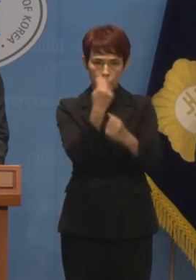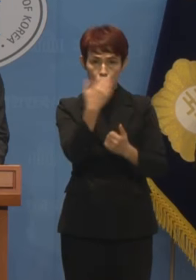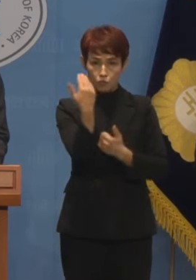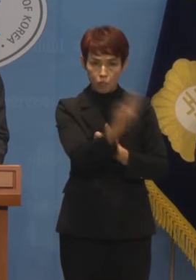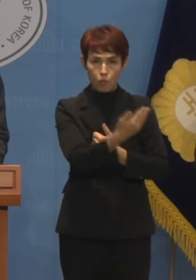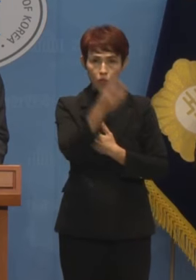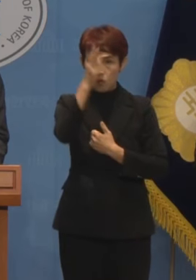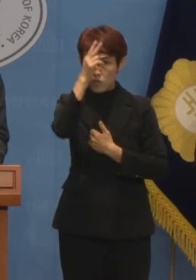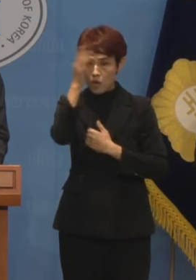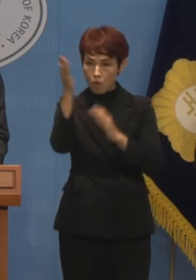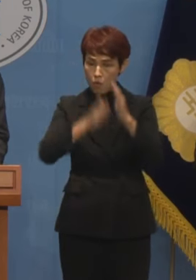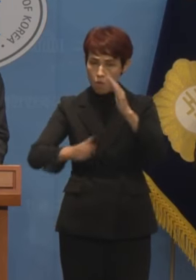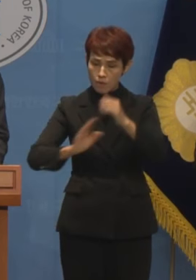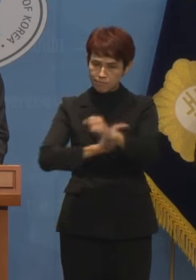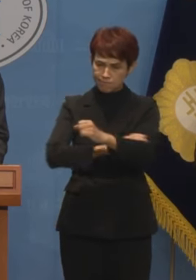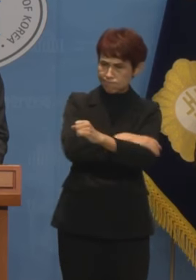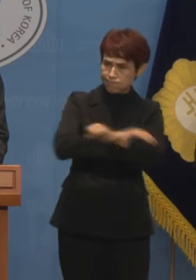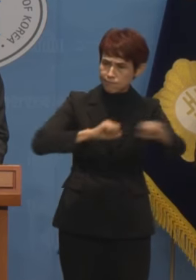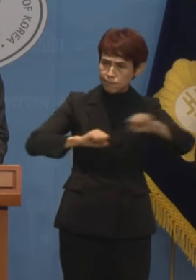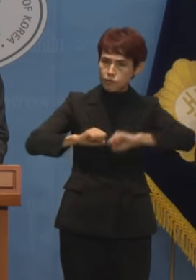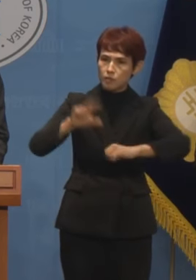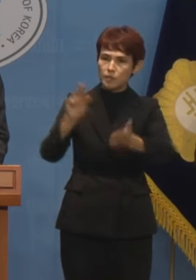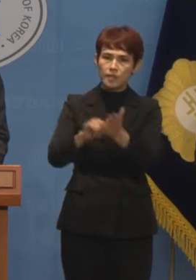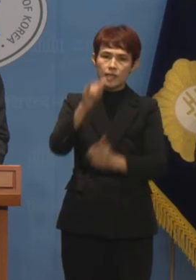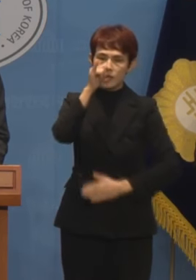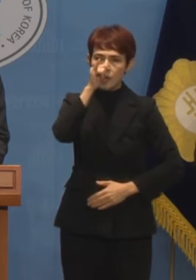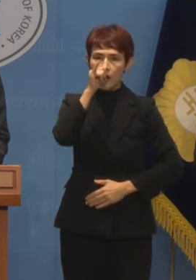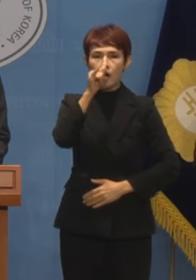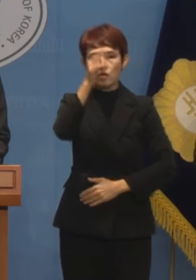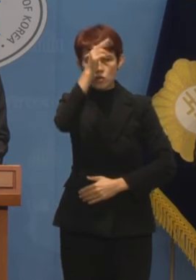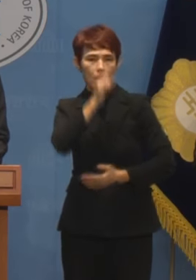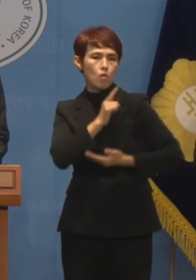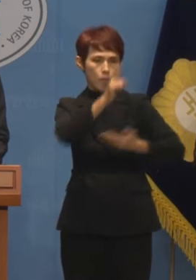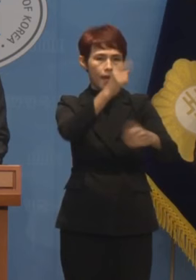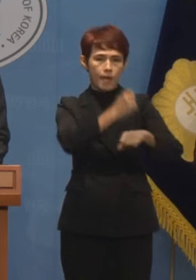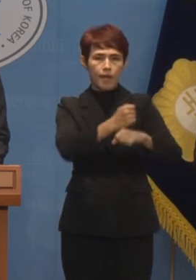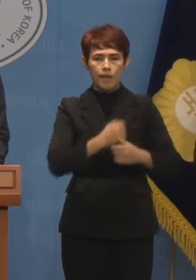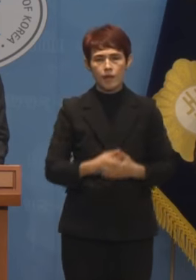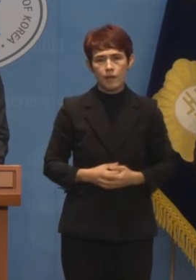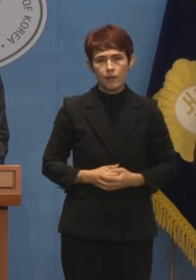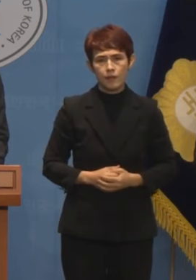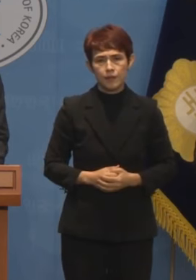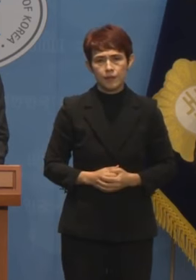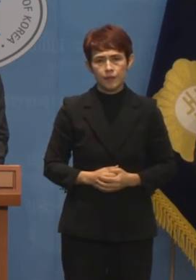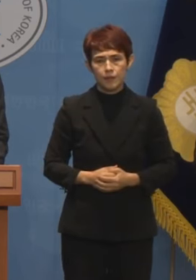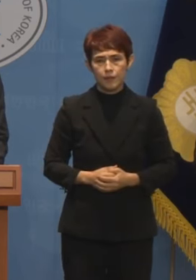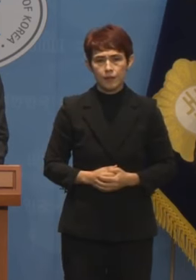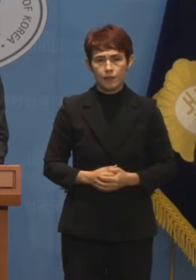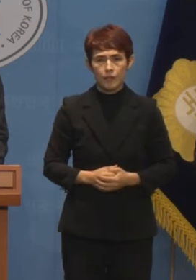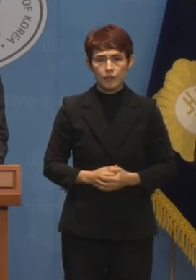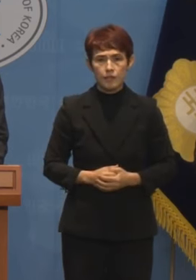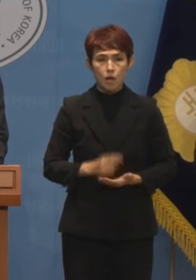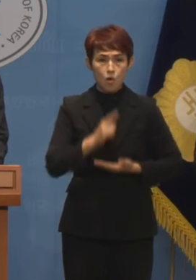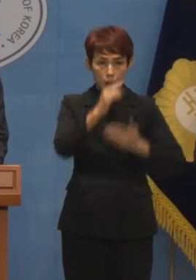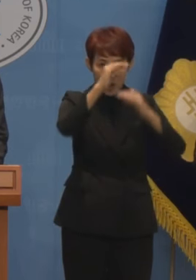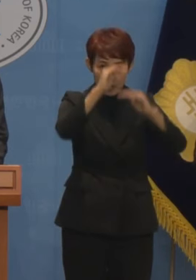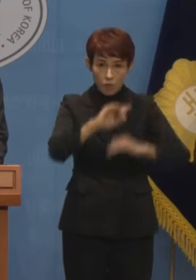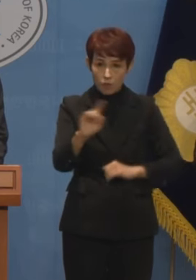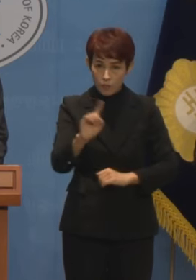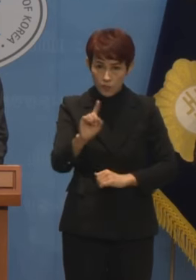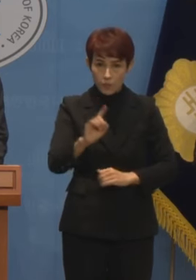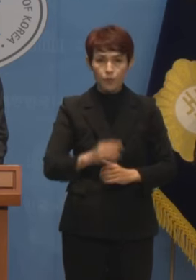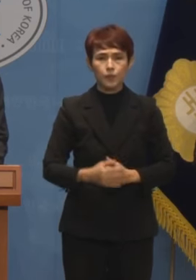남용의 책임을 묻기 위해 경찰에 대한 고소고발에 함께하고자 합니다. 이번 고소고발권은 다음 내용과